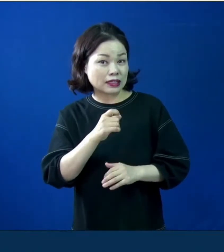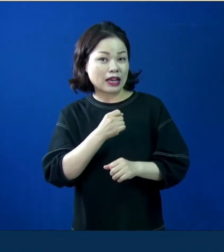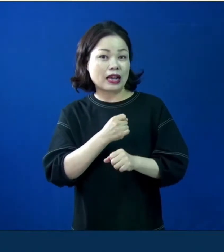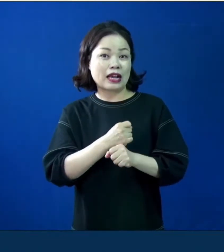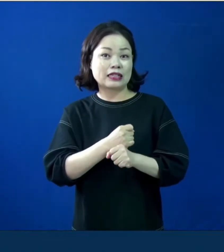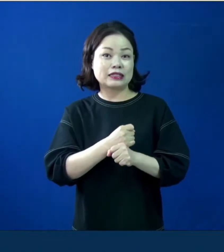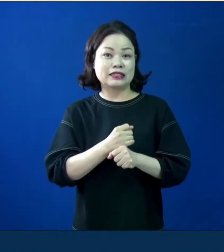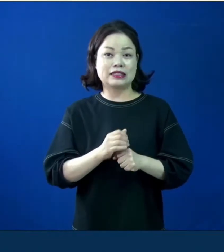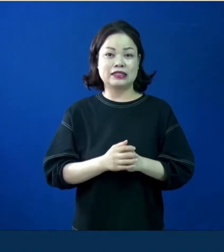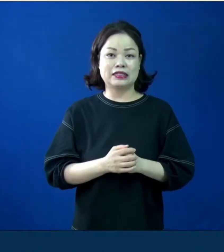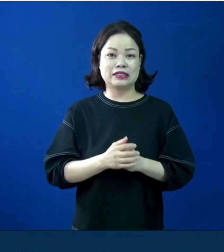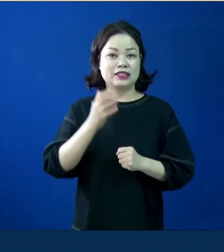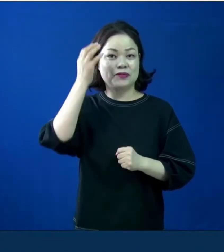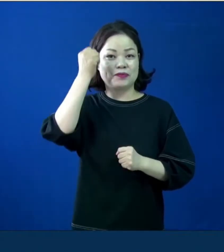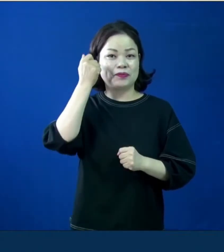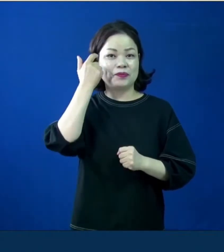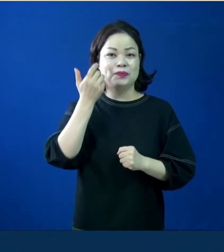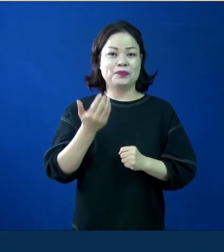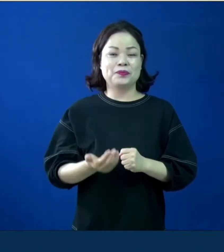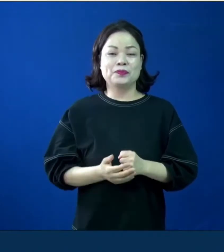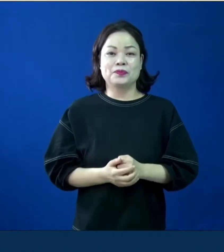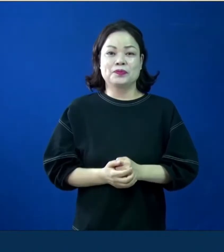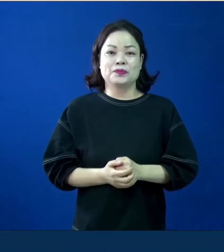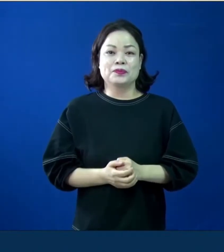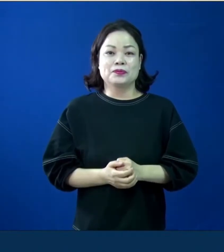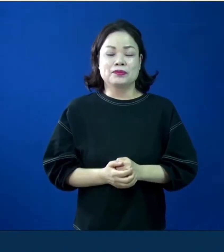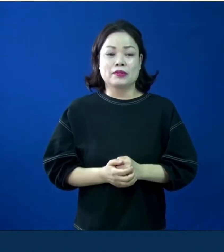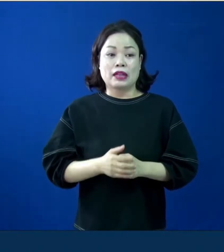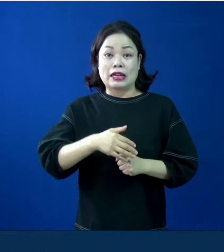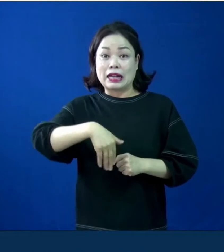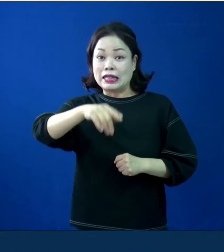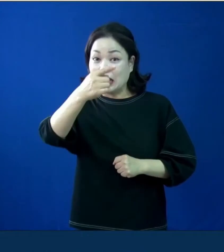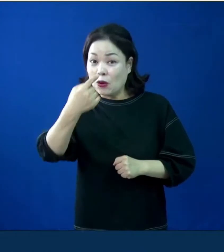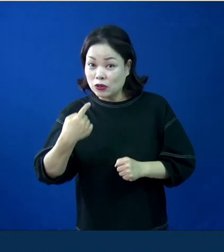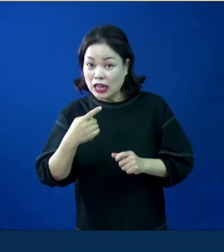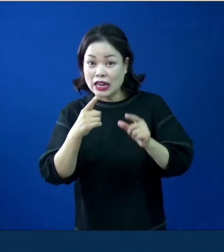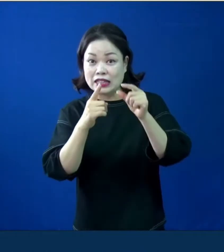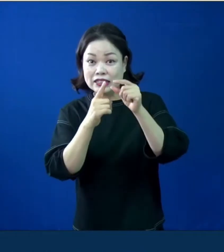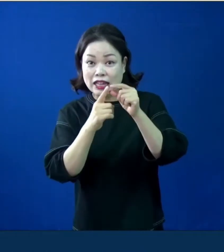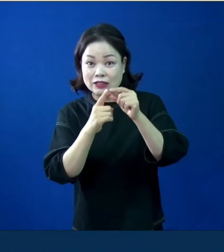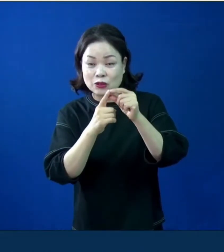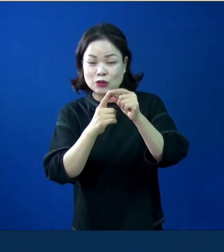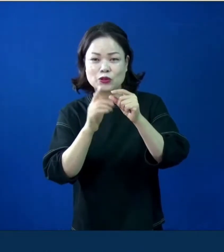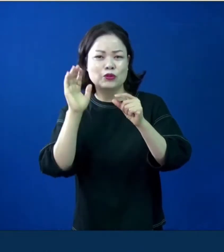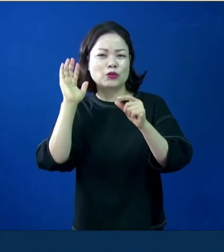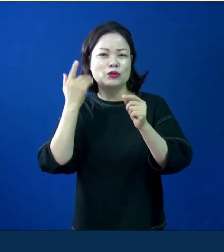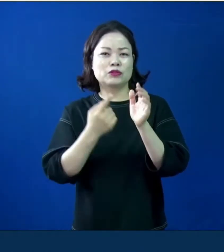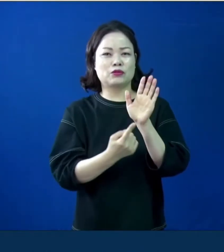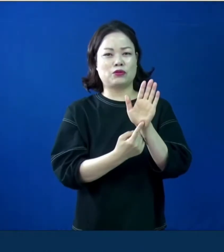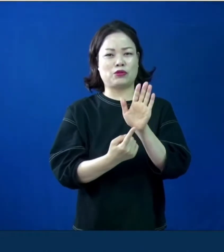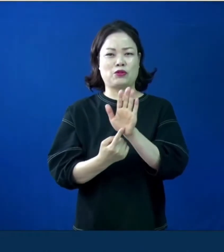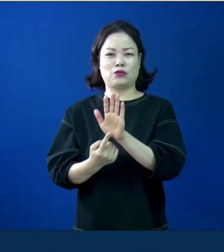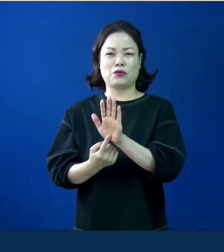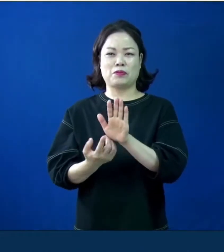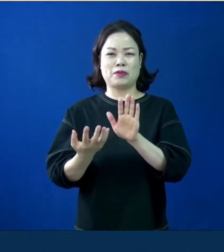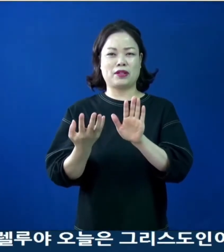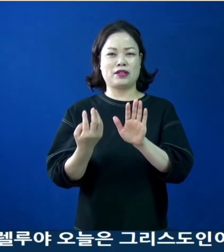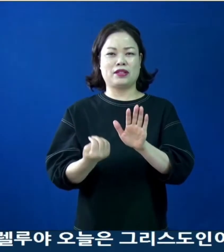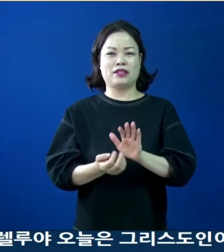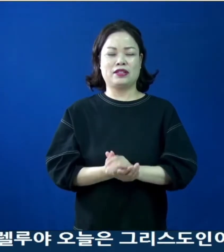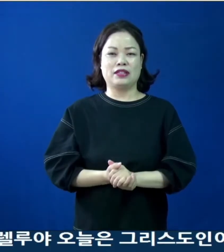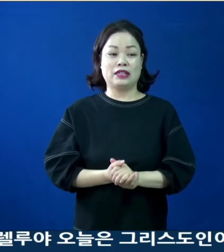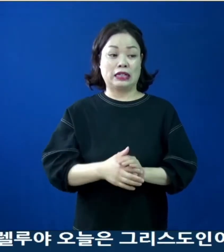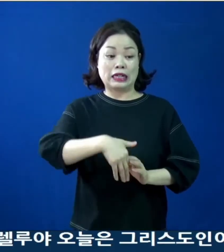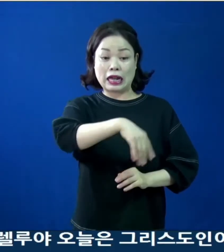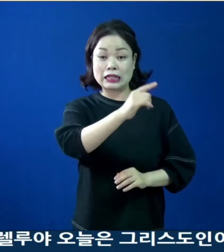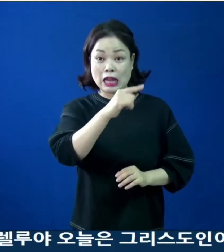하신 기억 있으신지 모르겠습니다. 갔다 올게 라는 단어로 요즘 광고들도 많이 나오고 있는데,